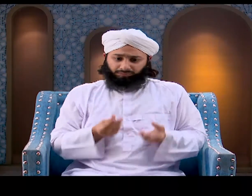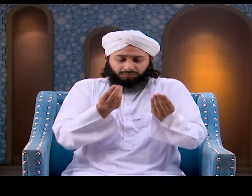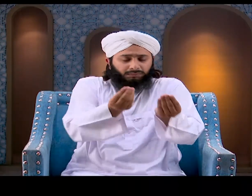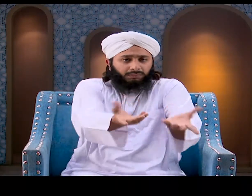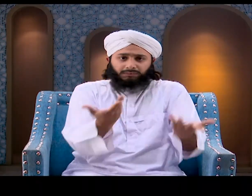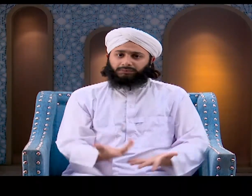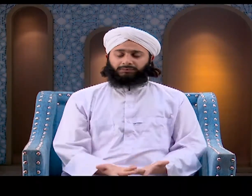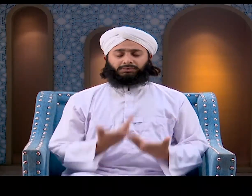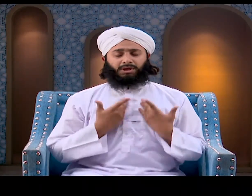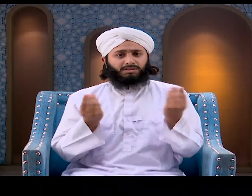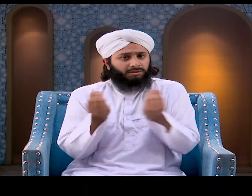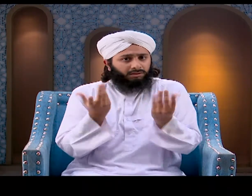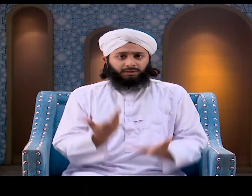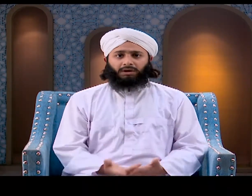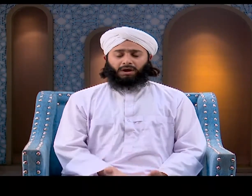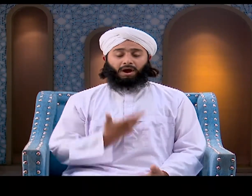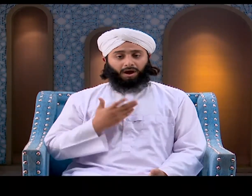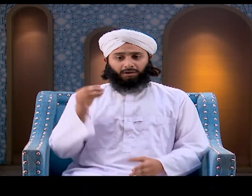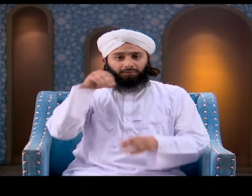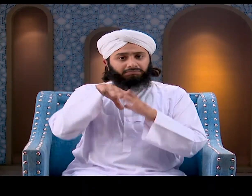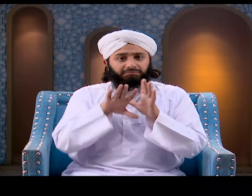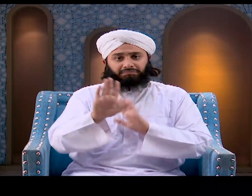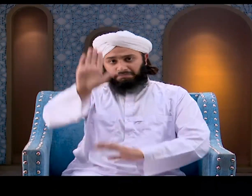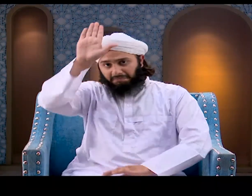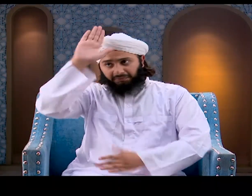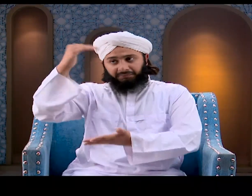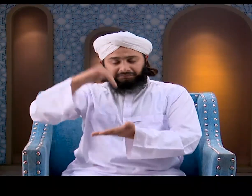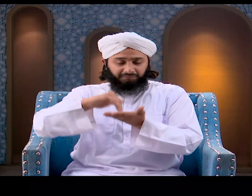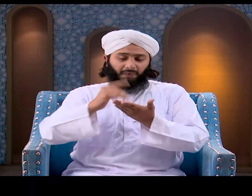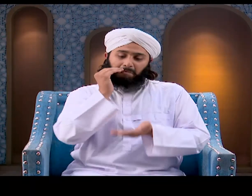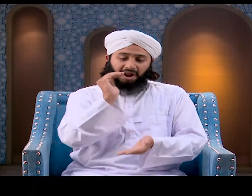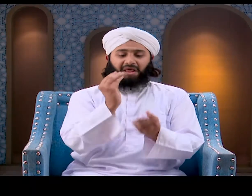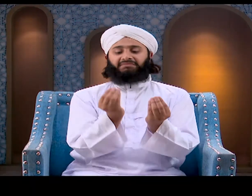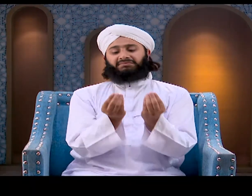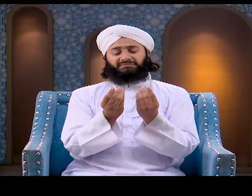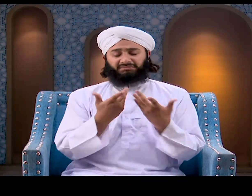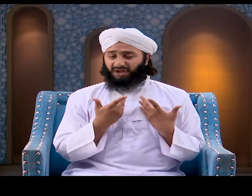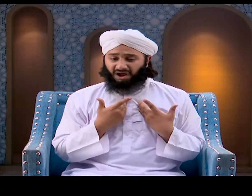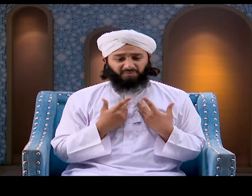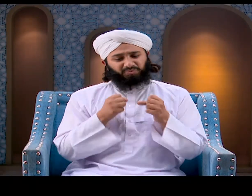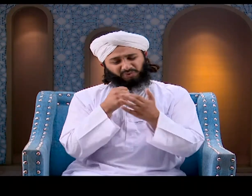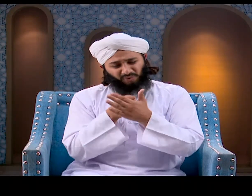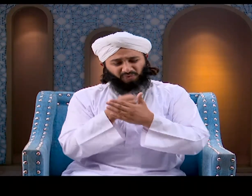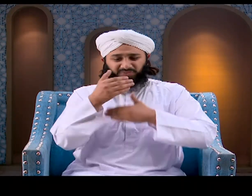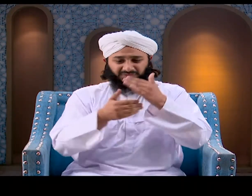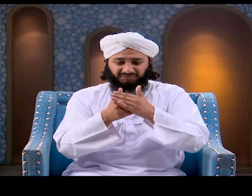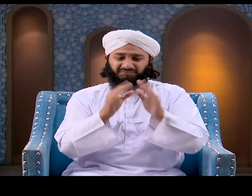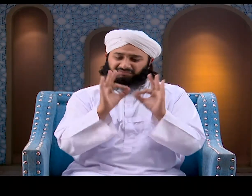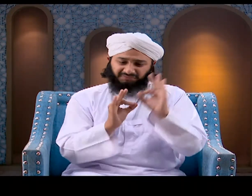آخر میں بادشاہ اور وزیر آ کر کہتے ہیں، بیٹا، ہم نے تجھے بچانے کی بہت کوشش کی، مگر موت تو کون ٹال سکتا ہے،